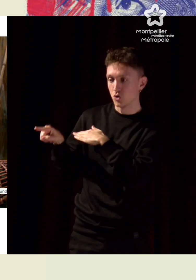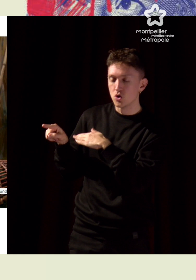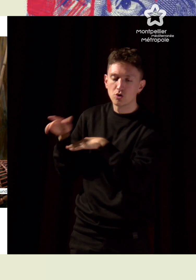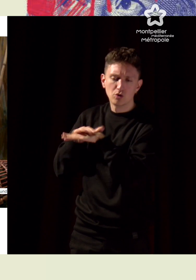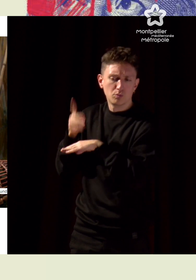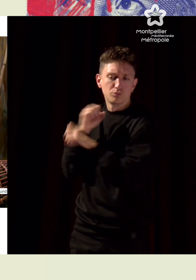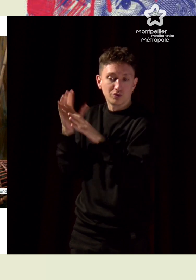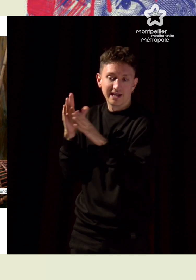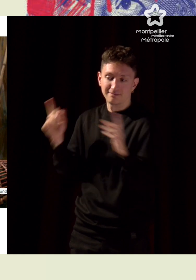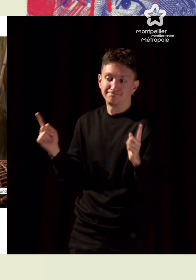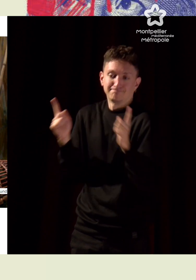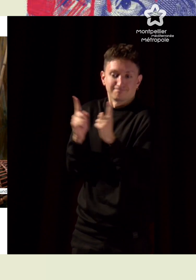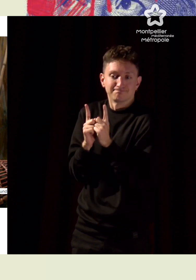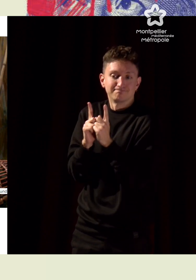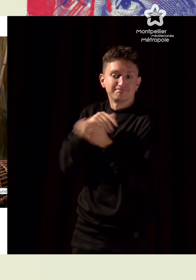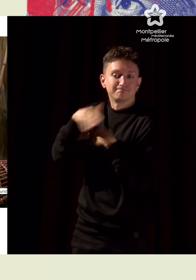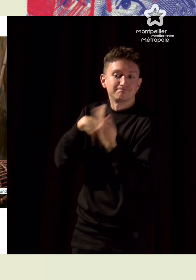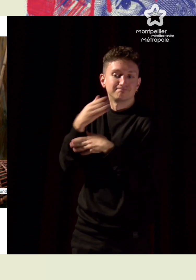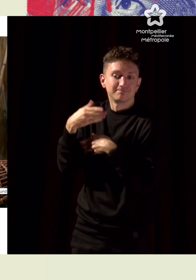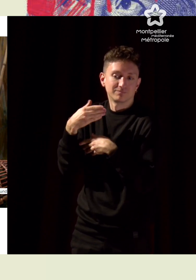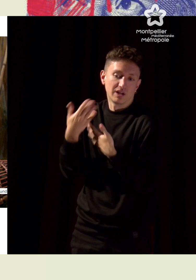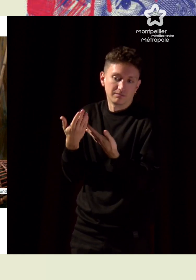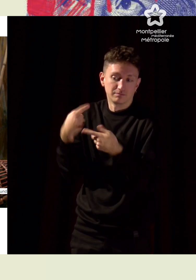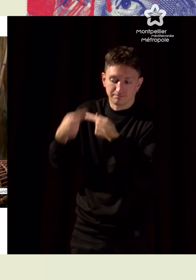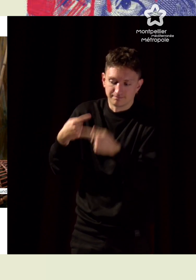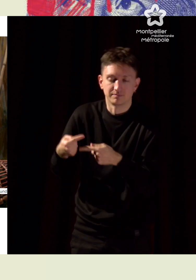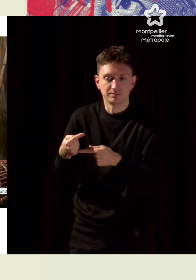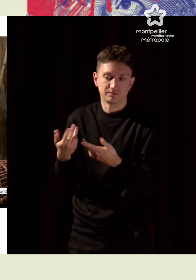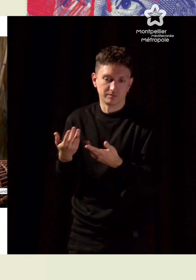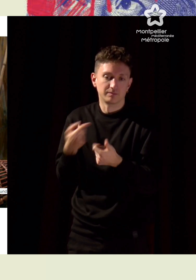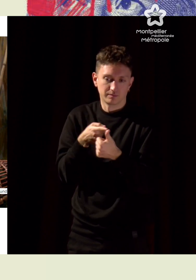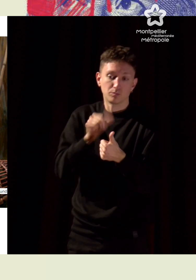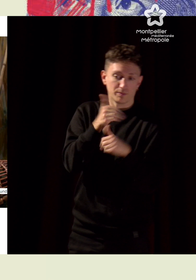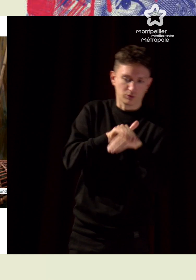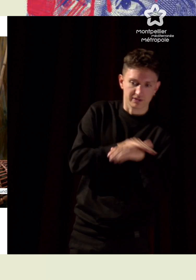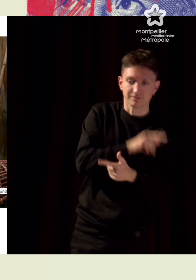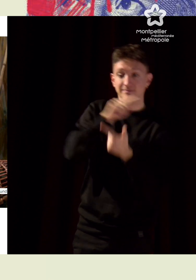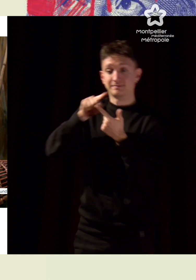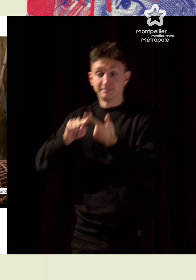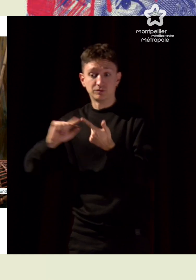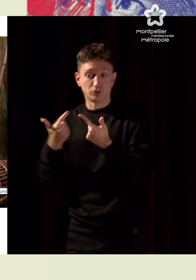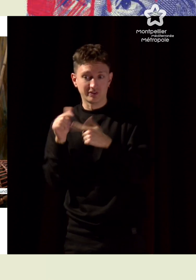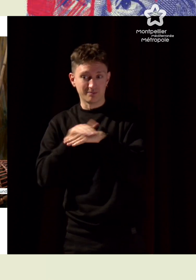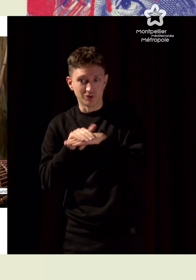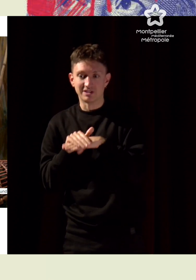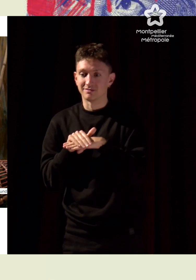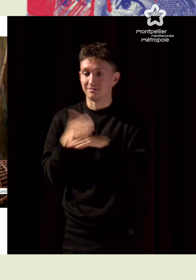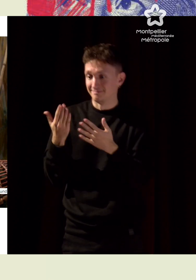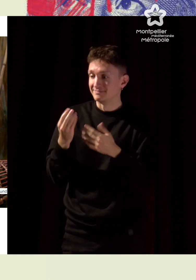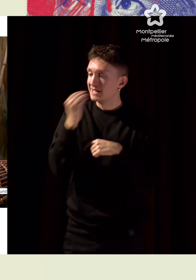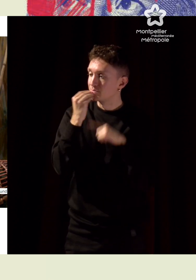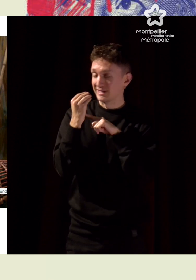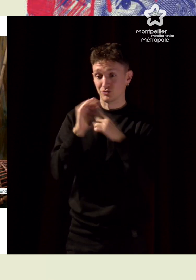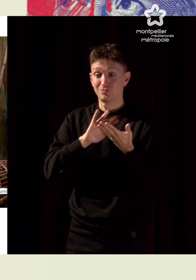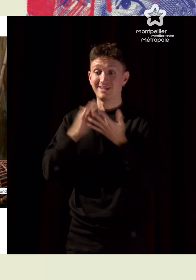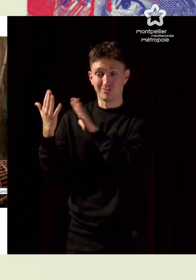Européens. Donc, c'est un mélange dans ce sens-là, premièrement. Deuxièmement, comme avec l'arrivée de l'agriculture, on change